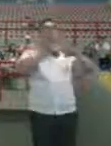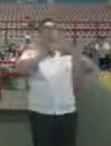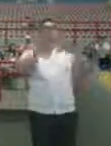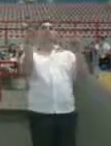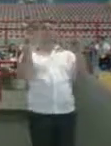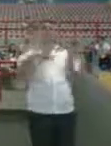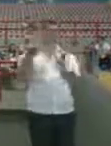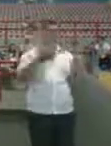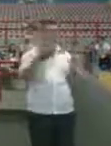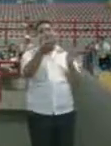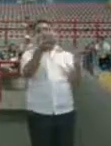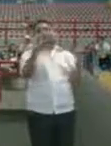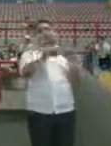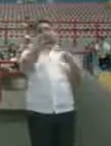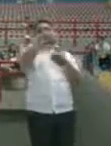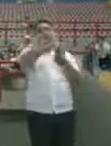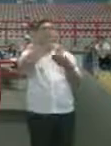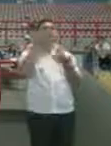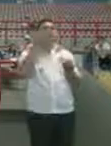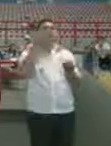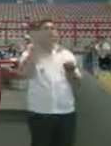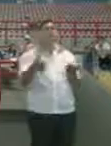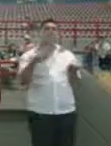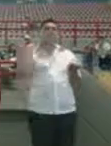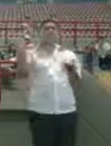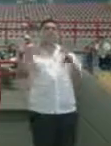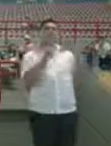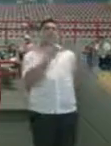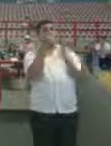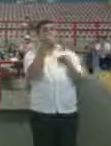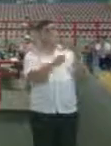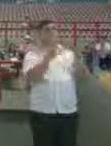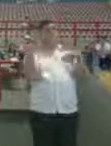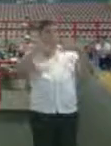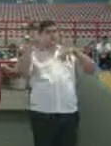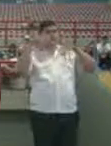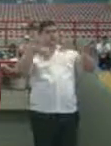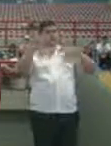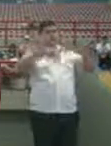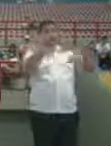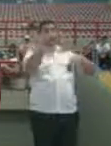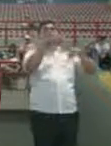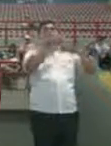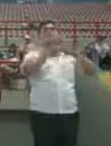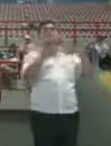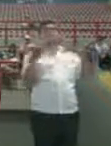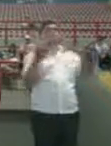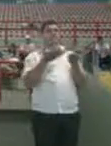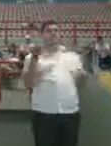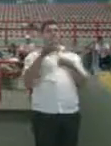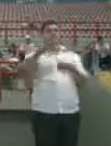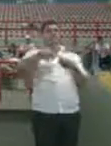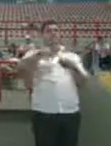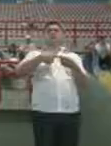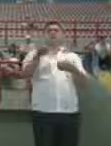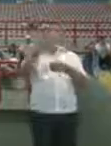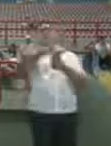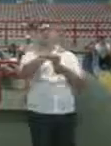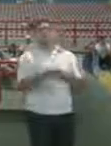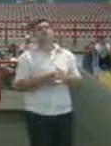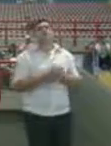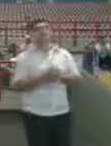porção centro-sul do estado, do Ceará, que é onde tem muitas fábricas se instalando. Então vivemos hoje essa interiorização. Primeiro